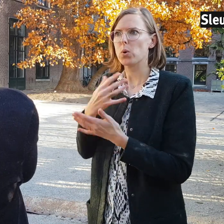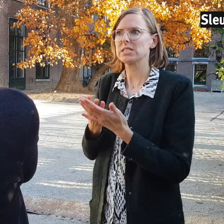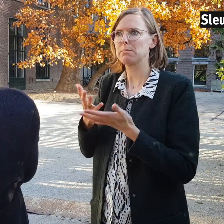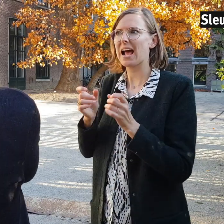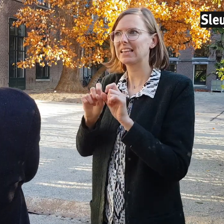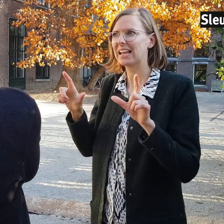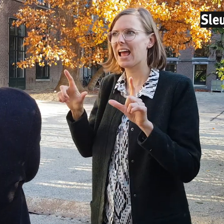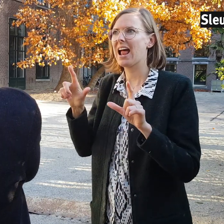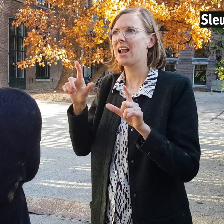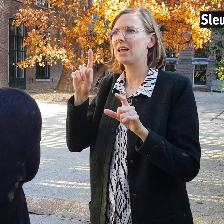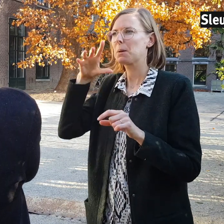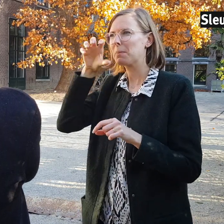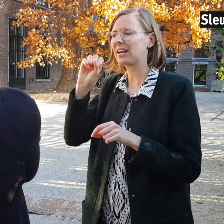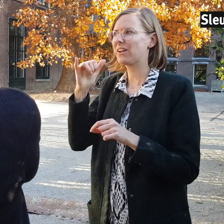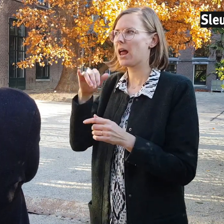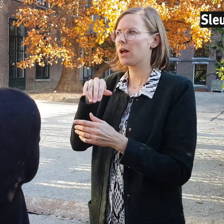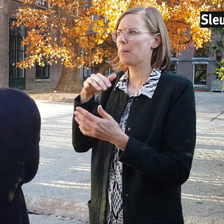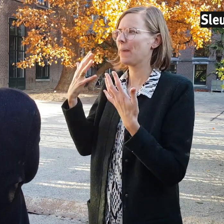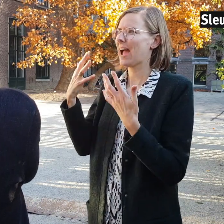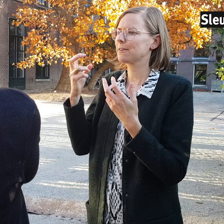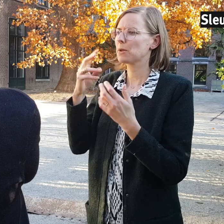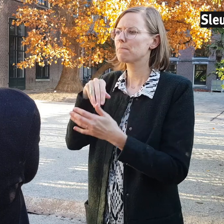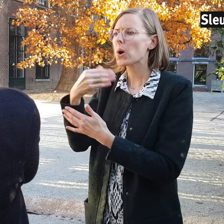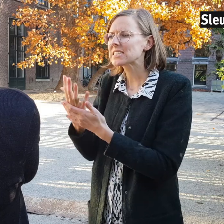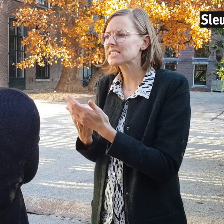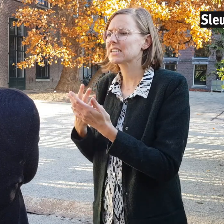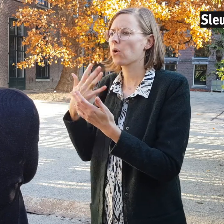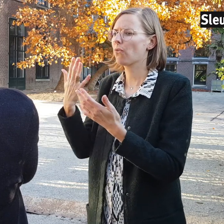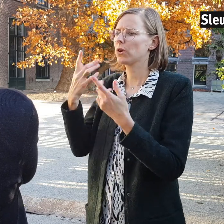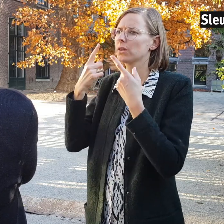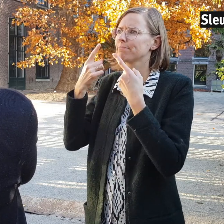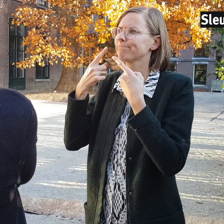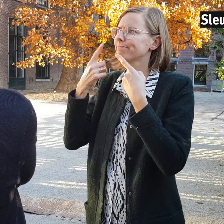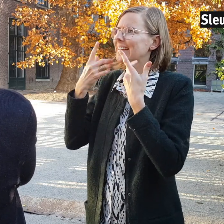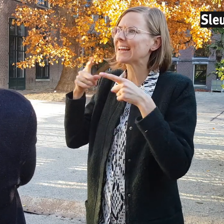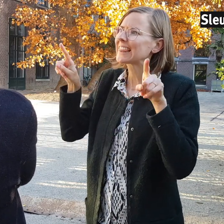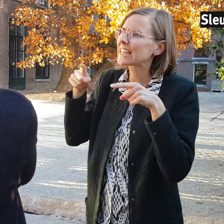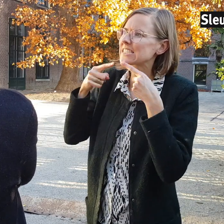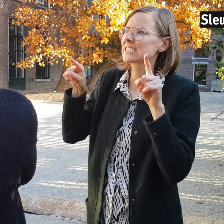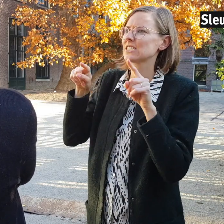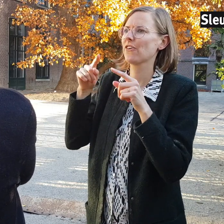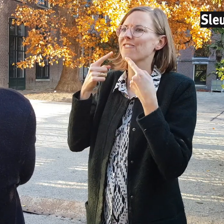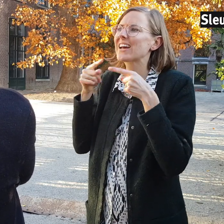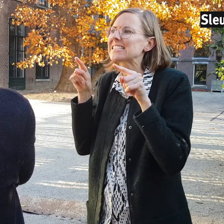ontdekken ze dat poëzie in gebarentaal kan, dat het mogelijk is. En